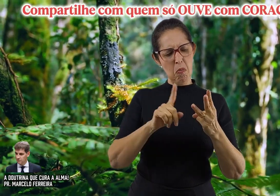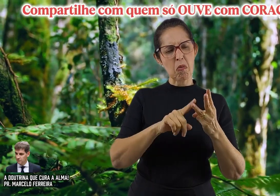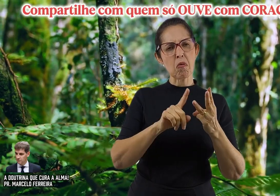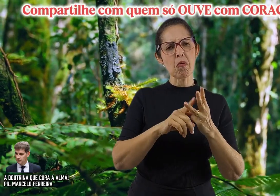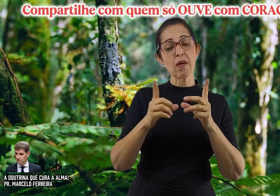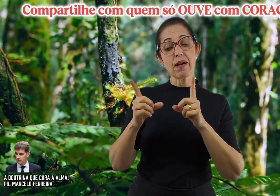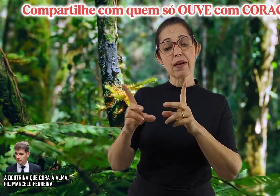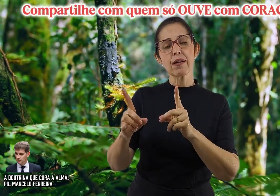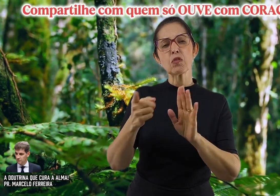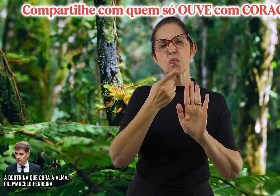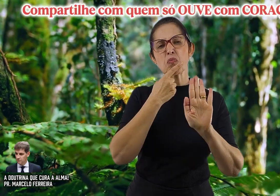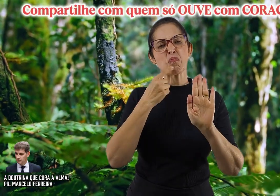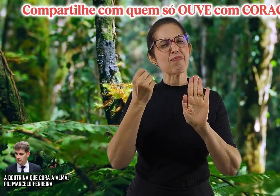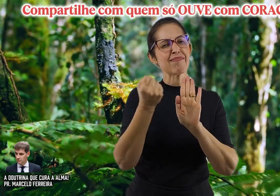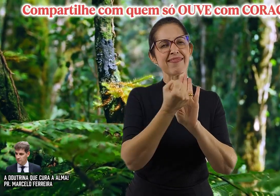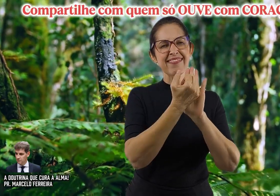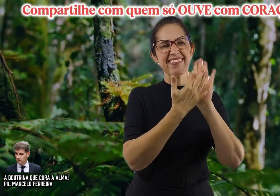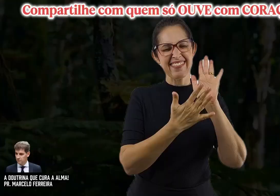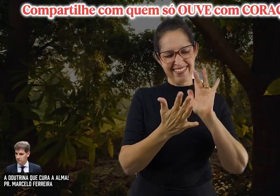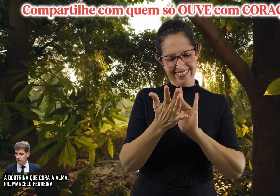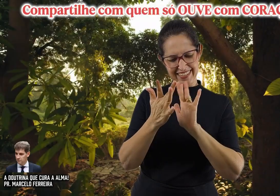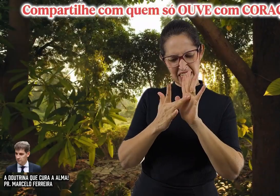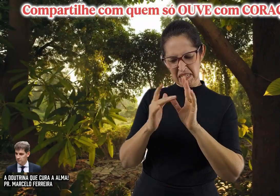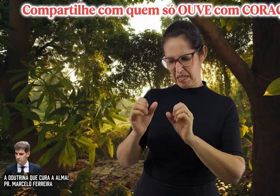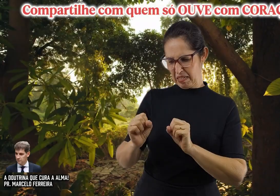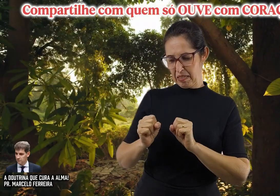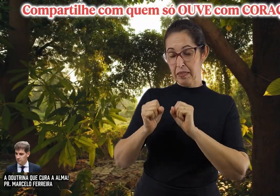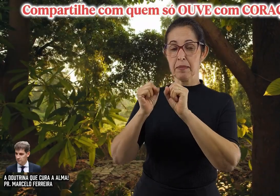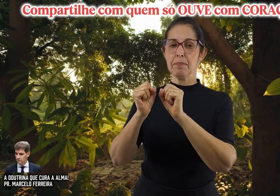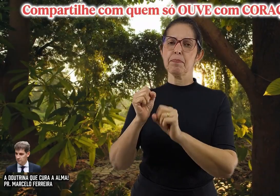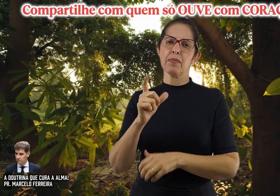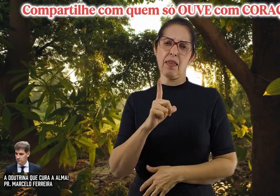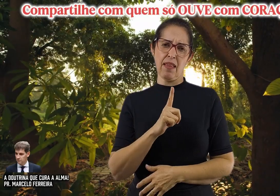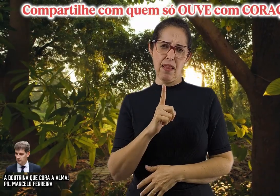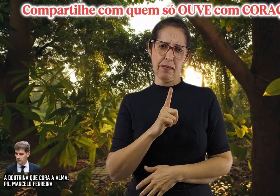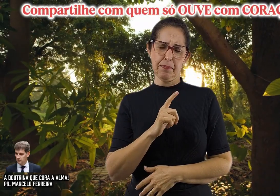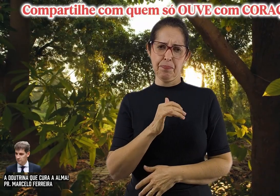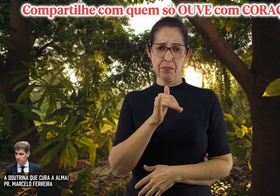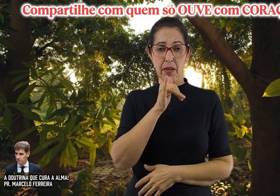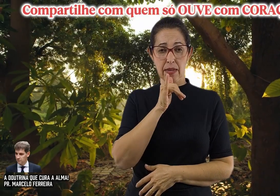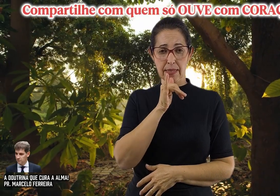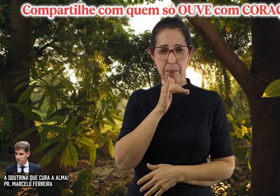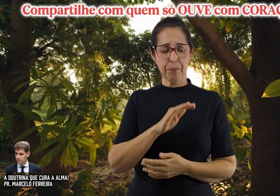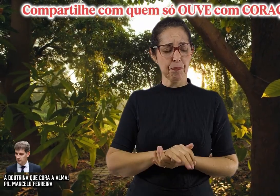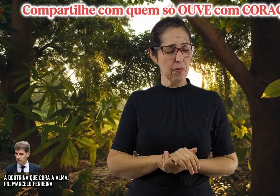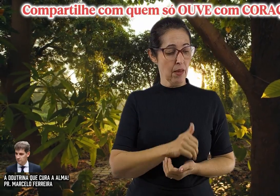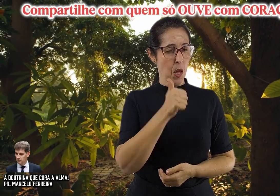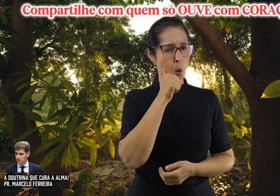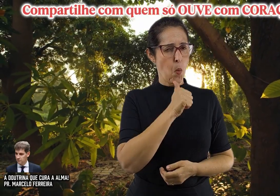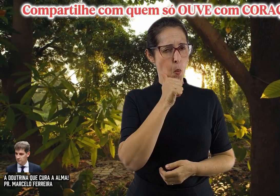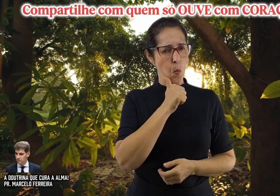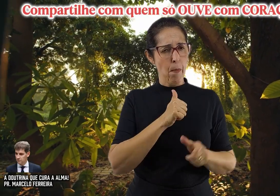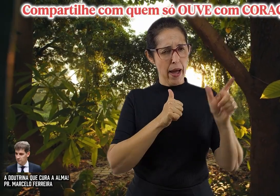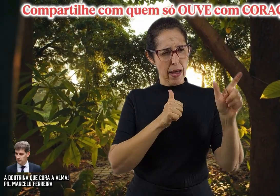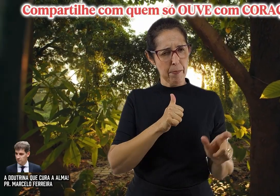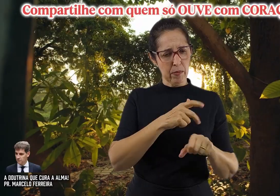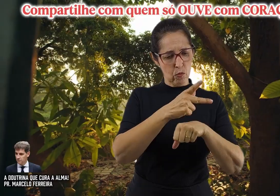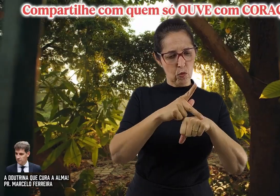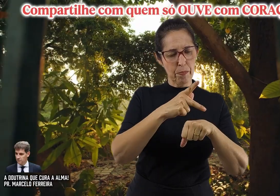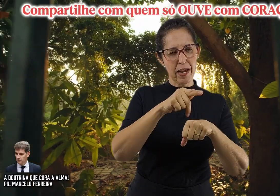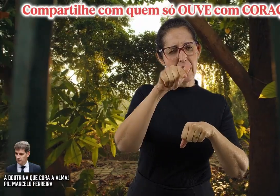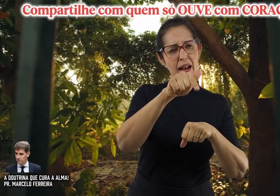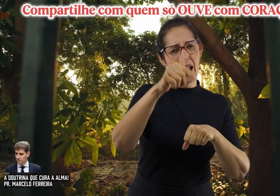Jesus são doutrinas fortes. Uma irmã nossa, ela fez o principiante, ela mora no México, ela casou